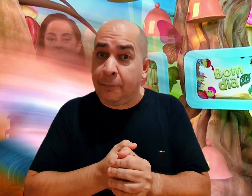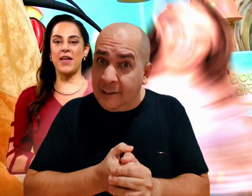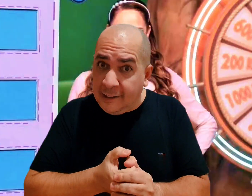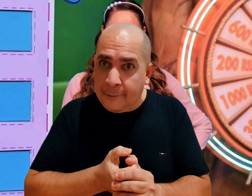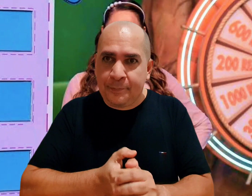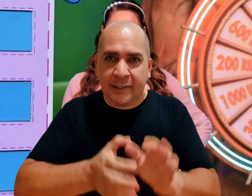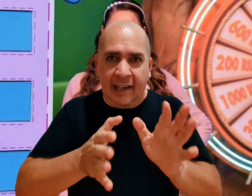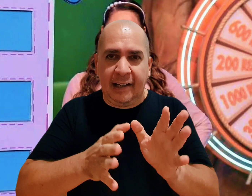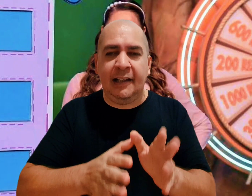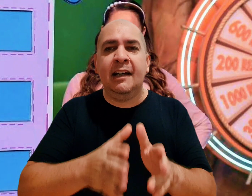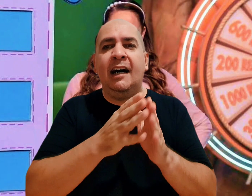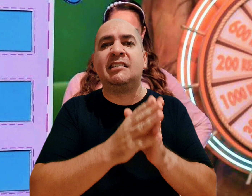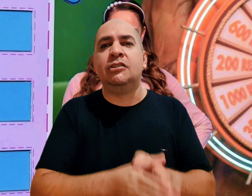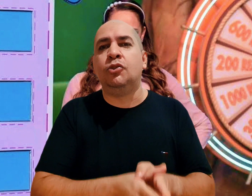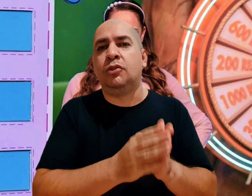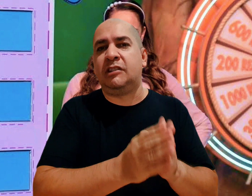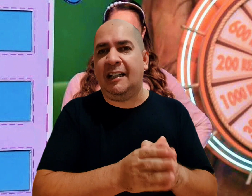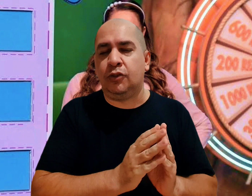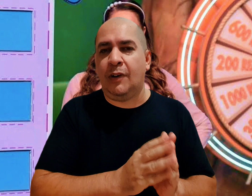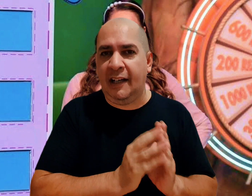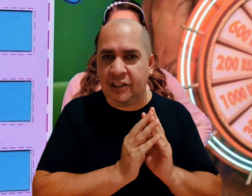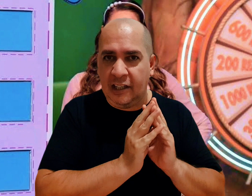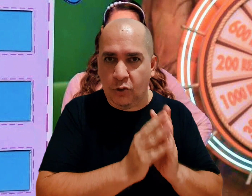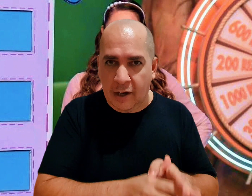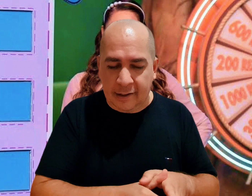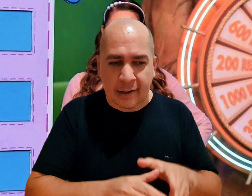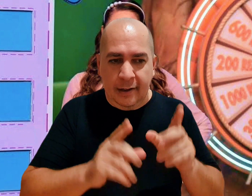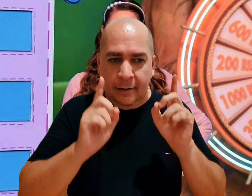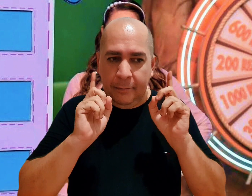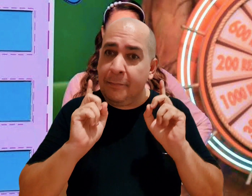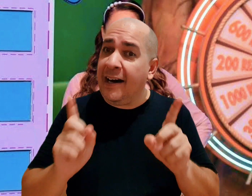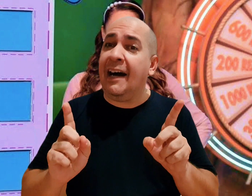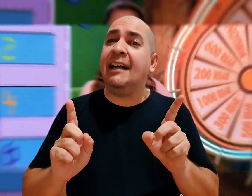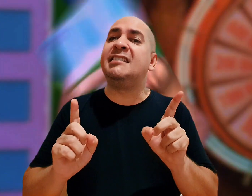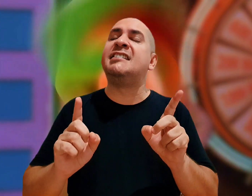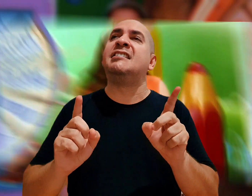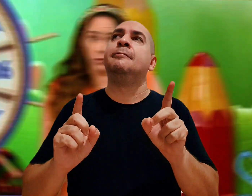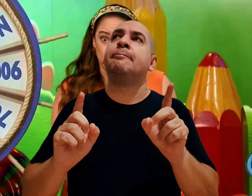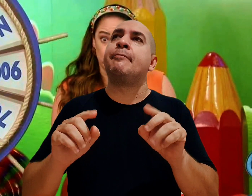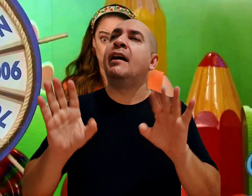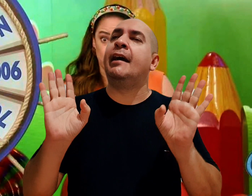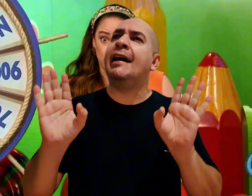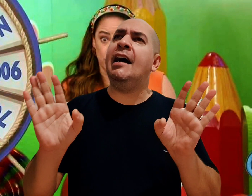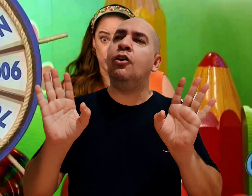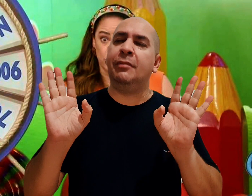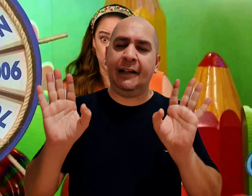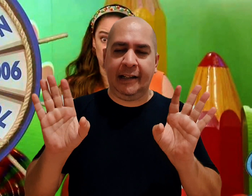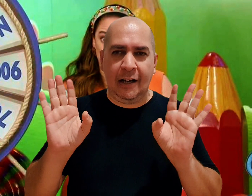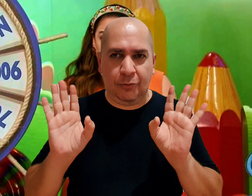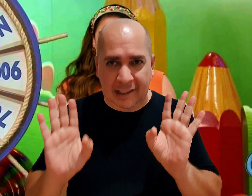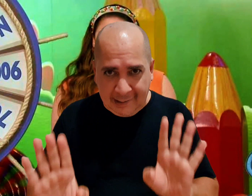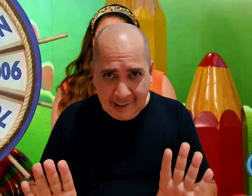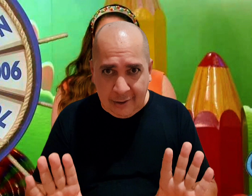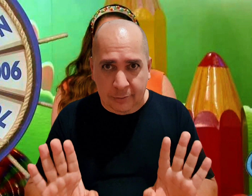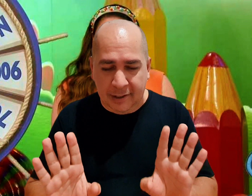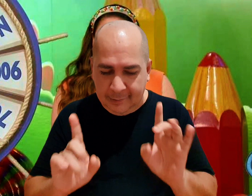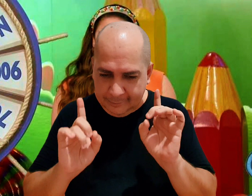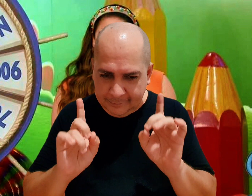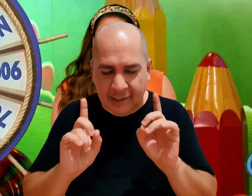Companhia ela assinou o contrato com a Rede Record Mas calma calma calma